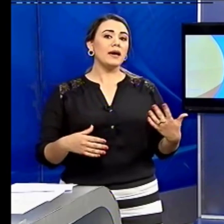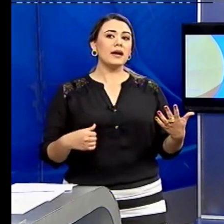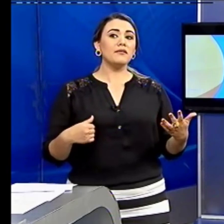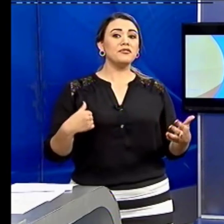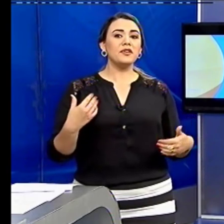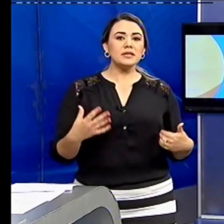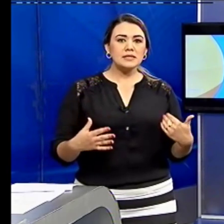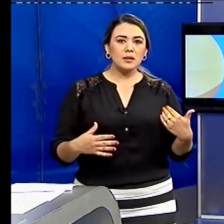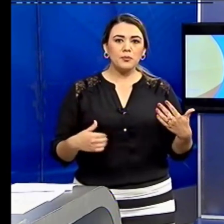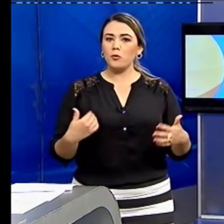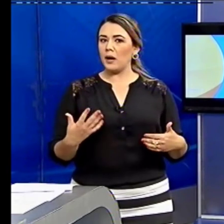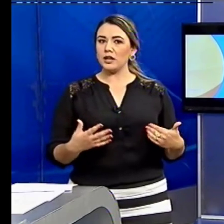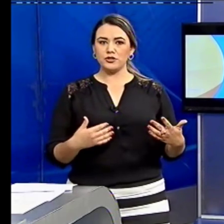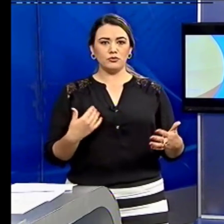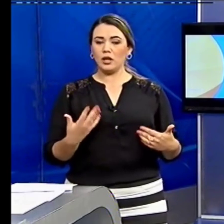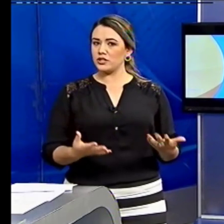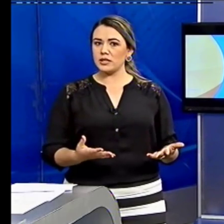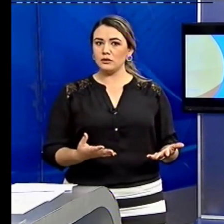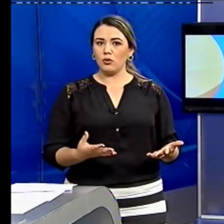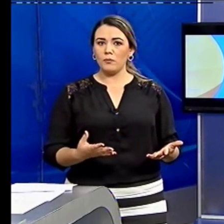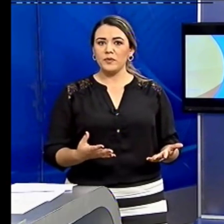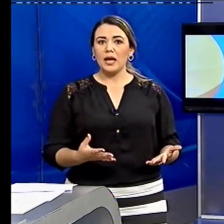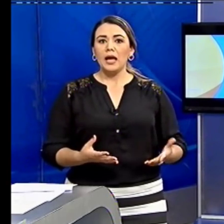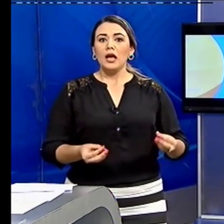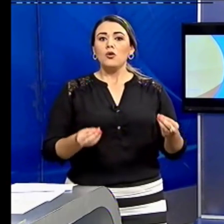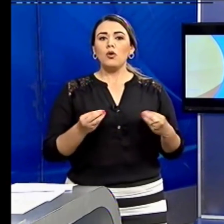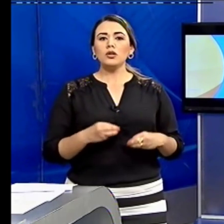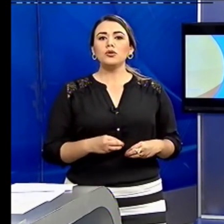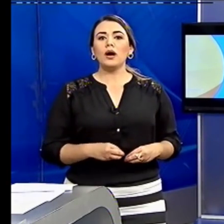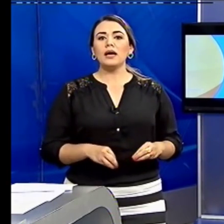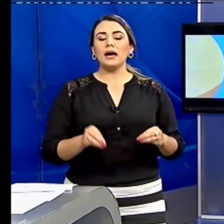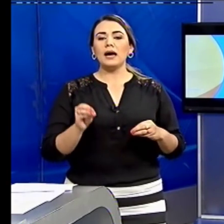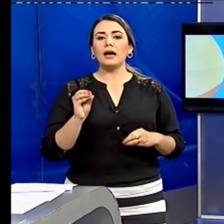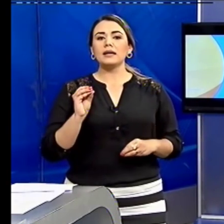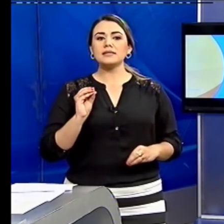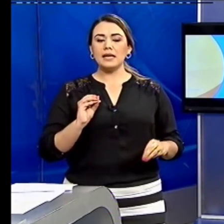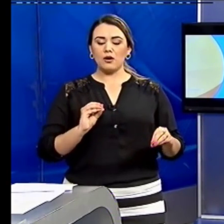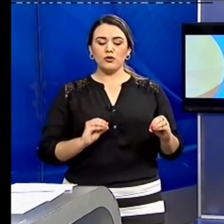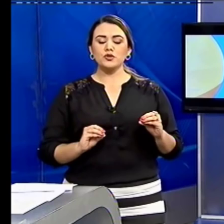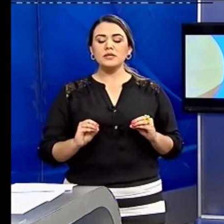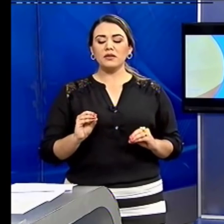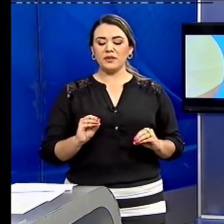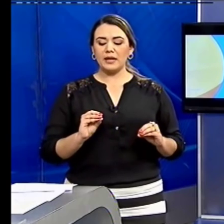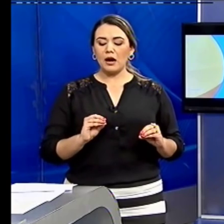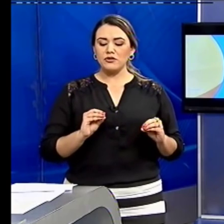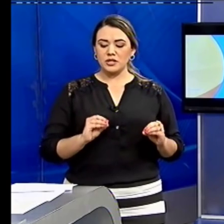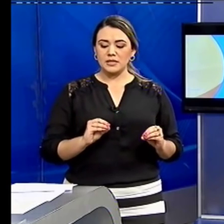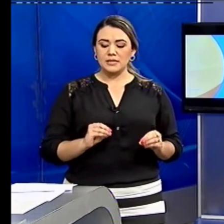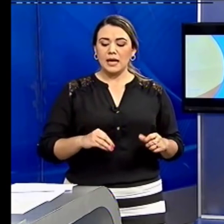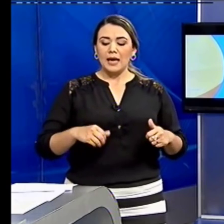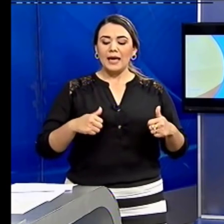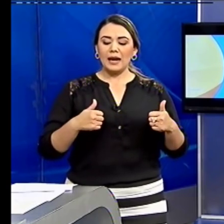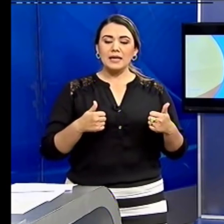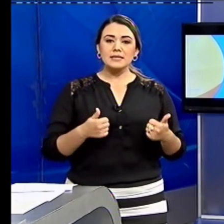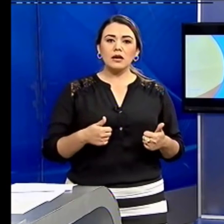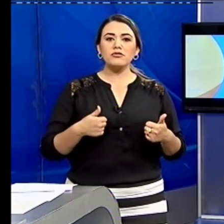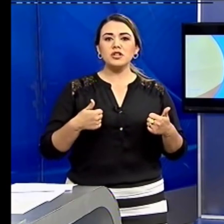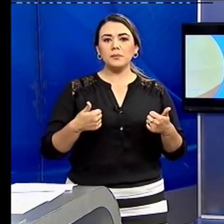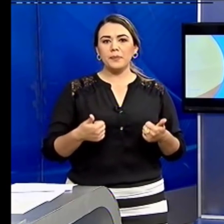era vista por parte do legislador. Quando a Constituição Federal diz relação de